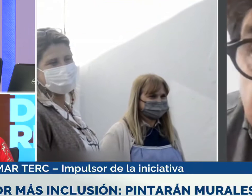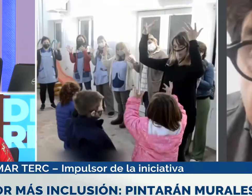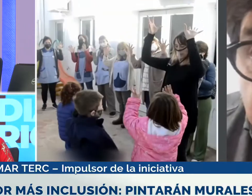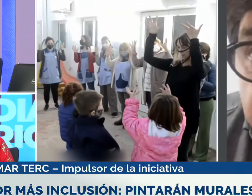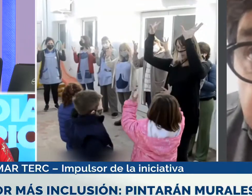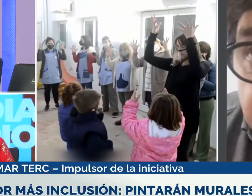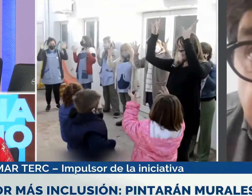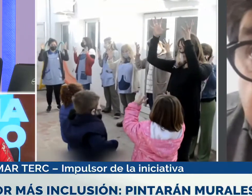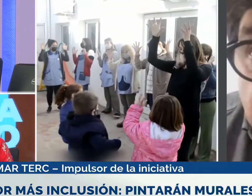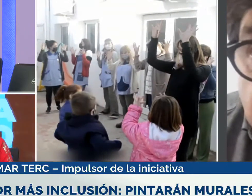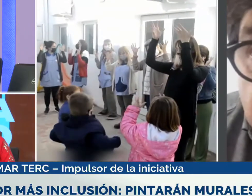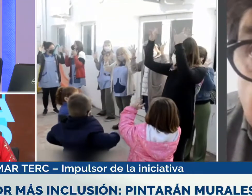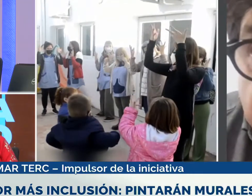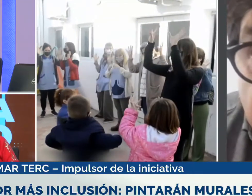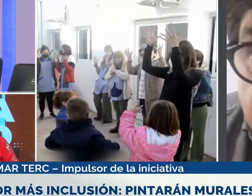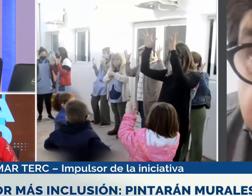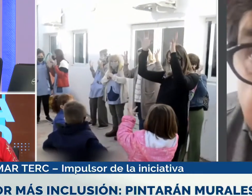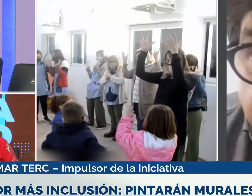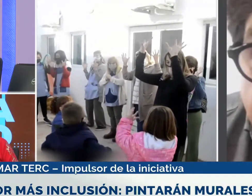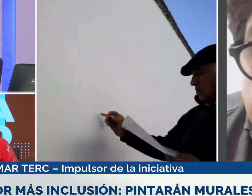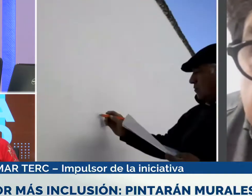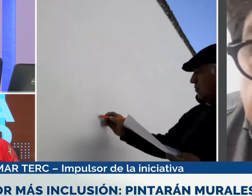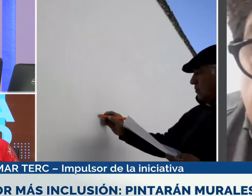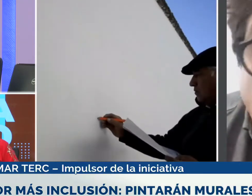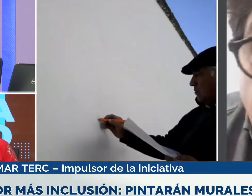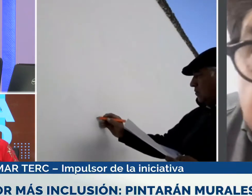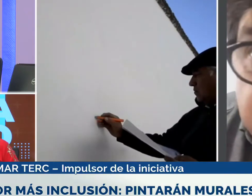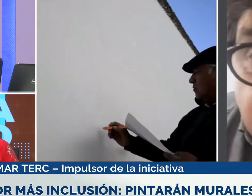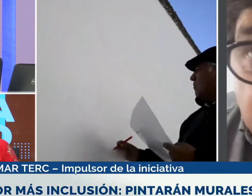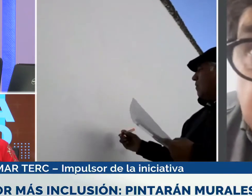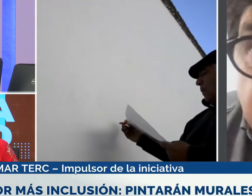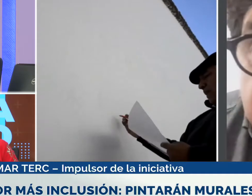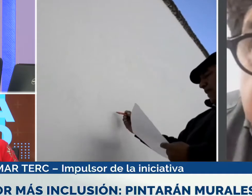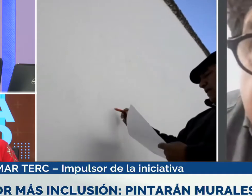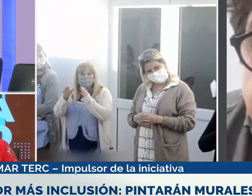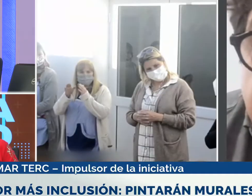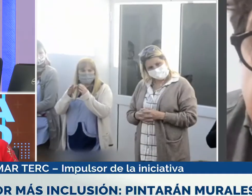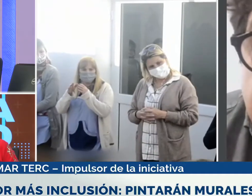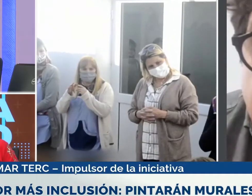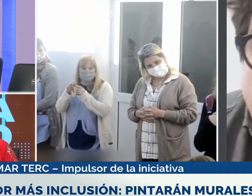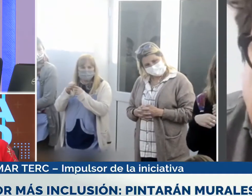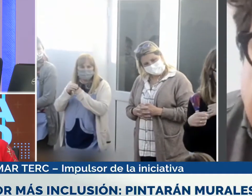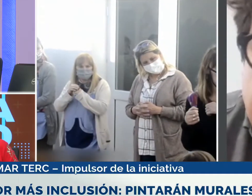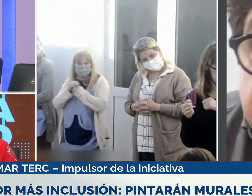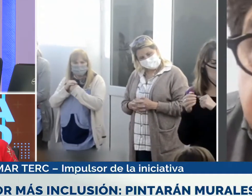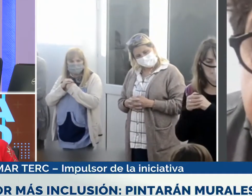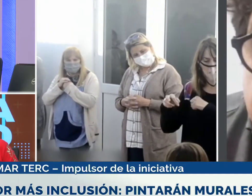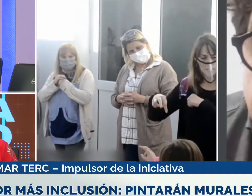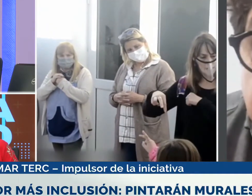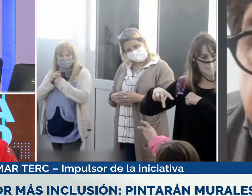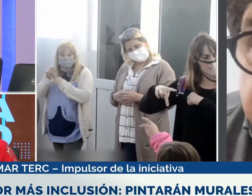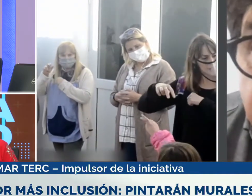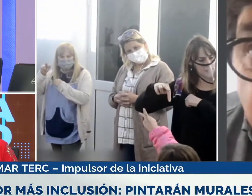iniciativa que, bueno, que tiene sus bemoles, todos positivos, digamos. Y ojalá que